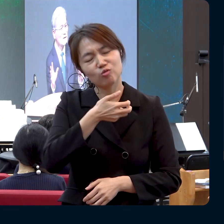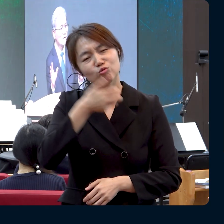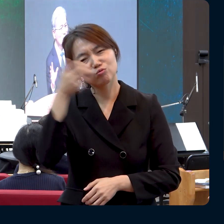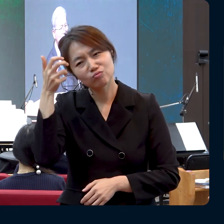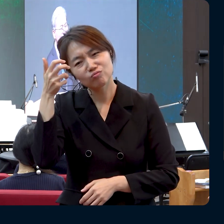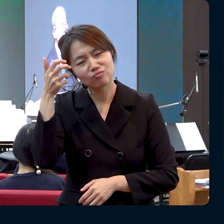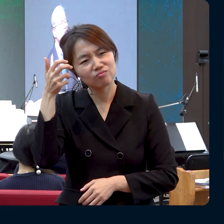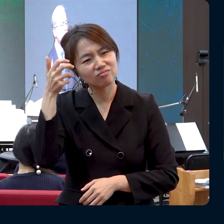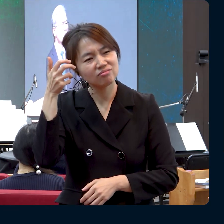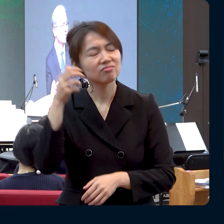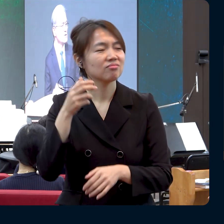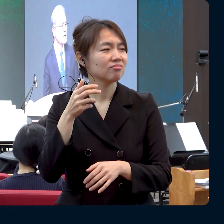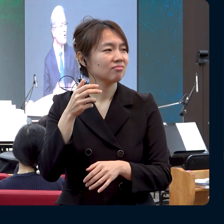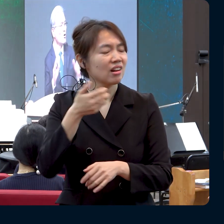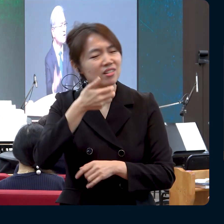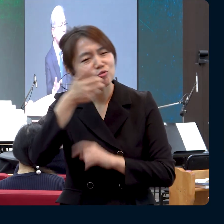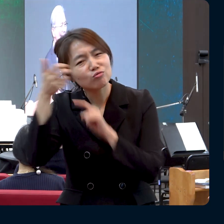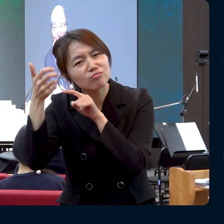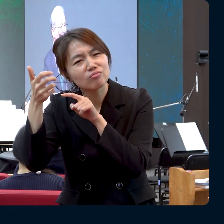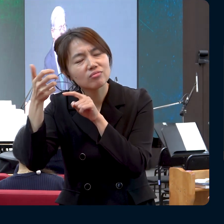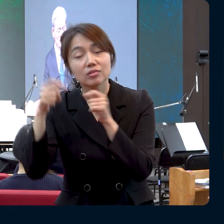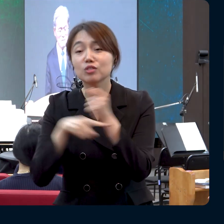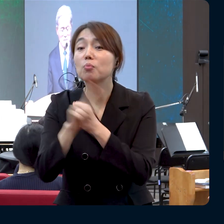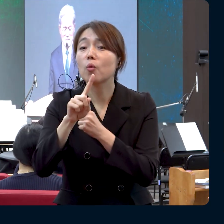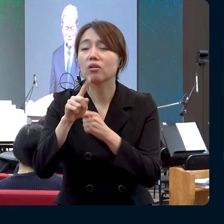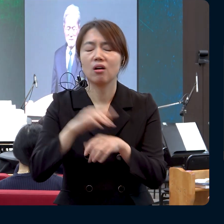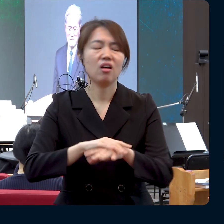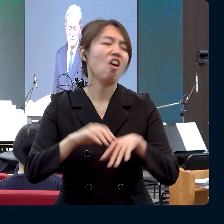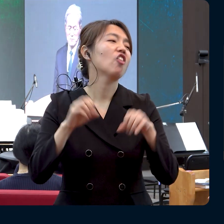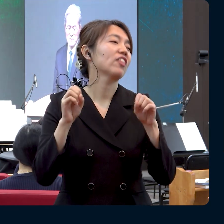겁니까? 허전한 거잖아요. 허탈한 거잖아요.